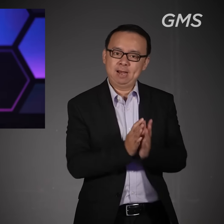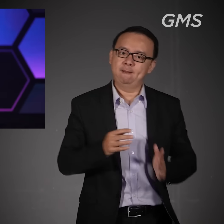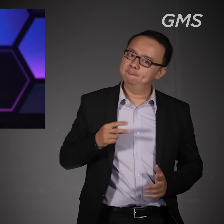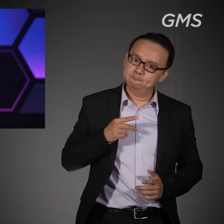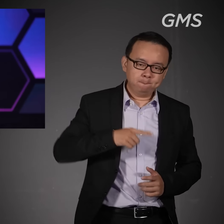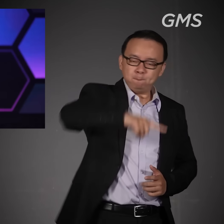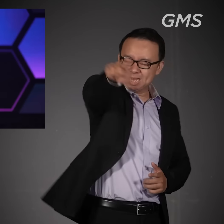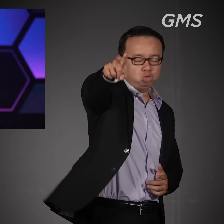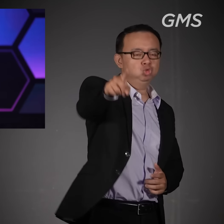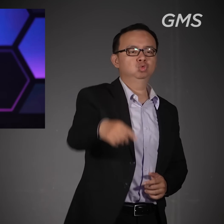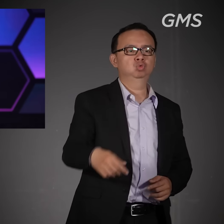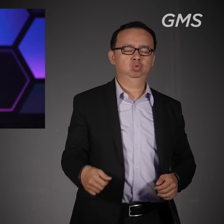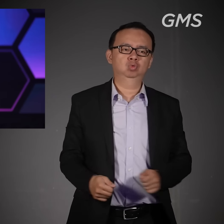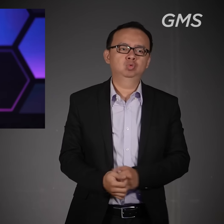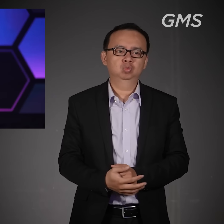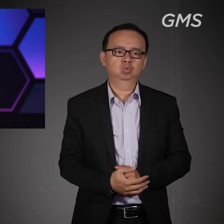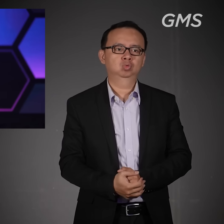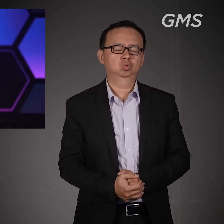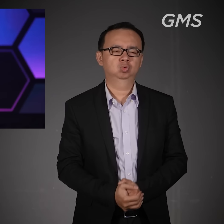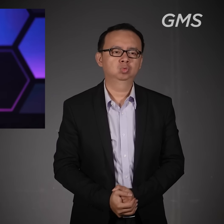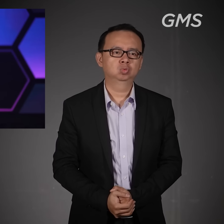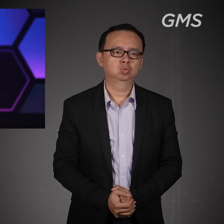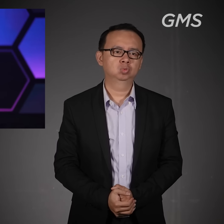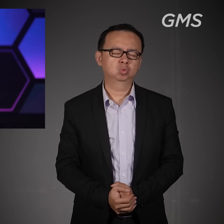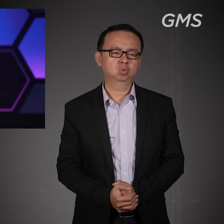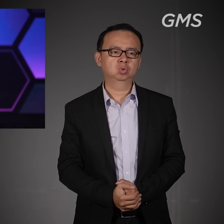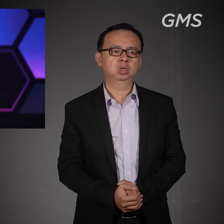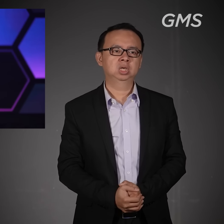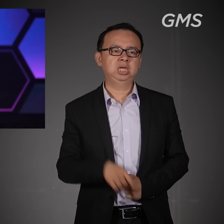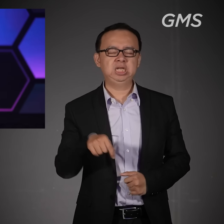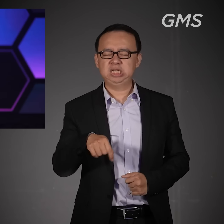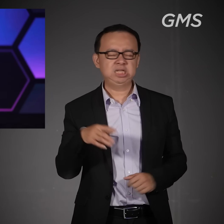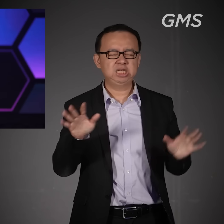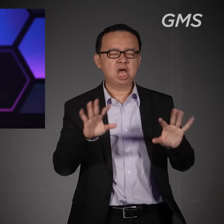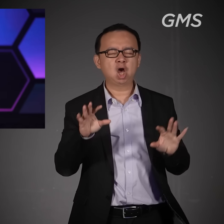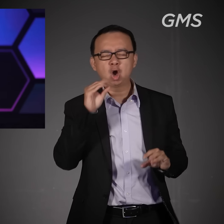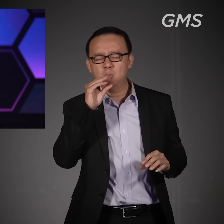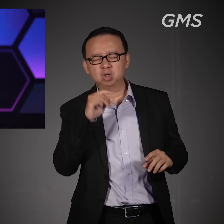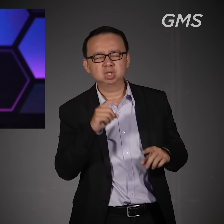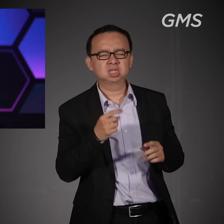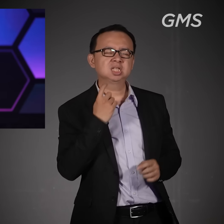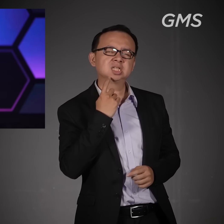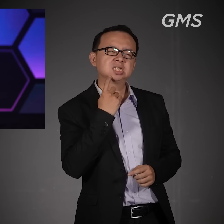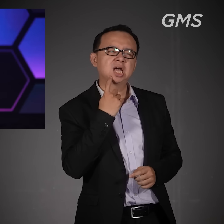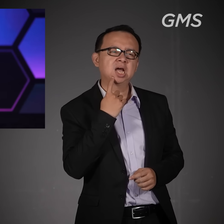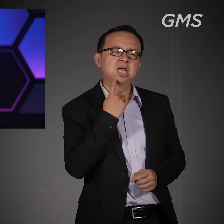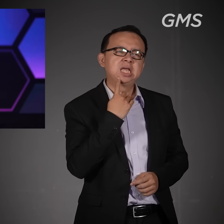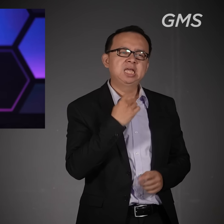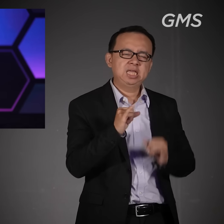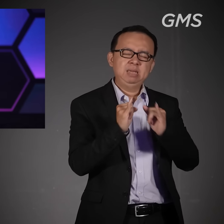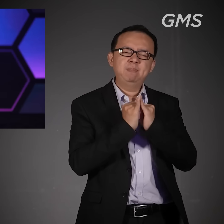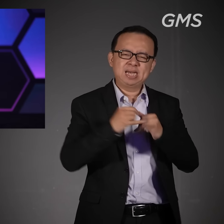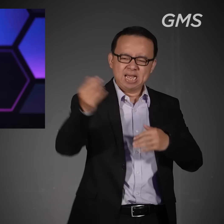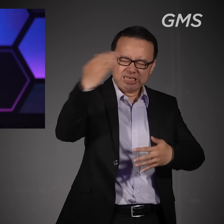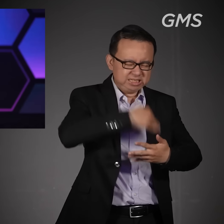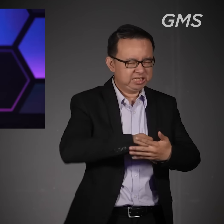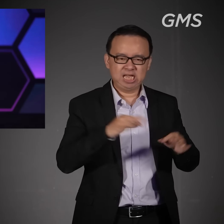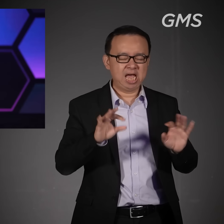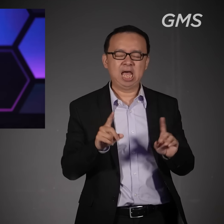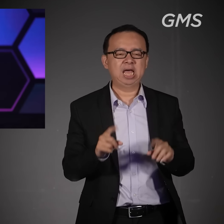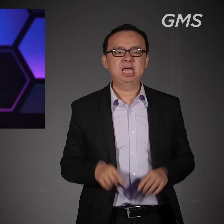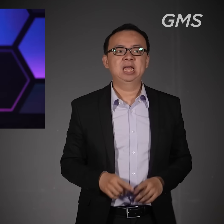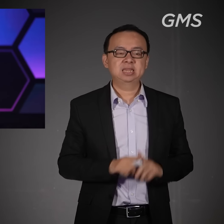dengan sengaja. Ini bukan hanya bicara soal onsite. Ini juga bicara dalam kehidupan kita setiap